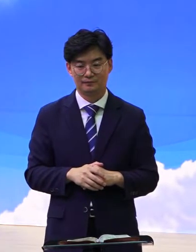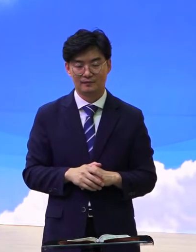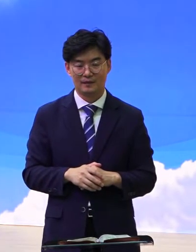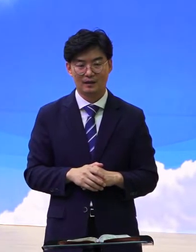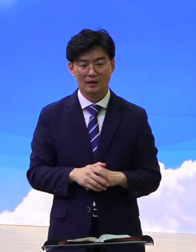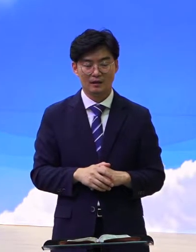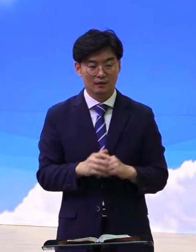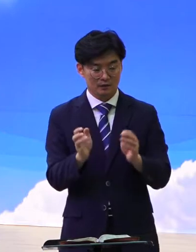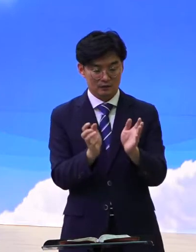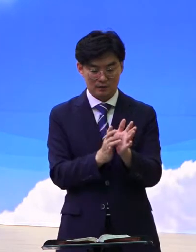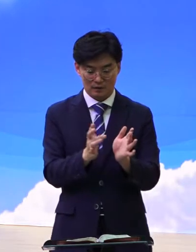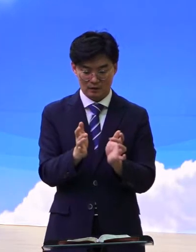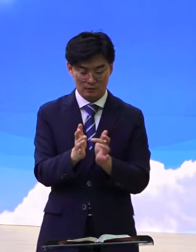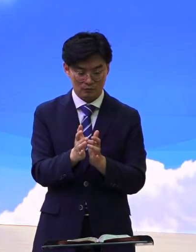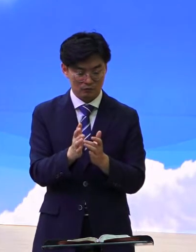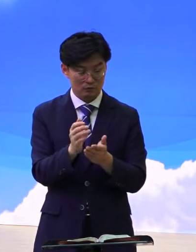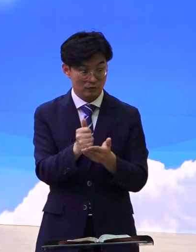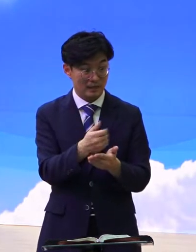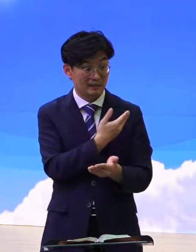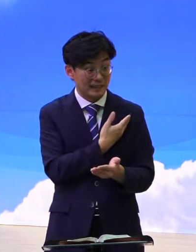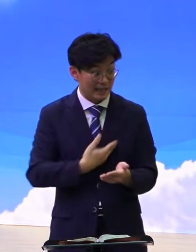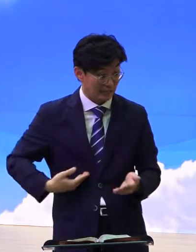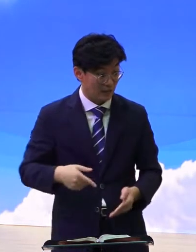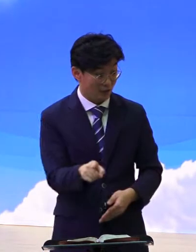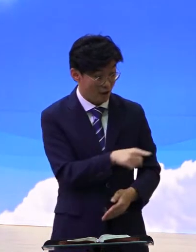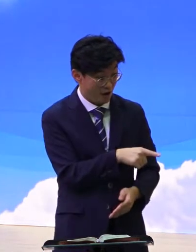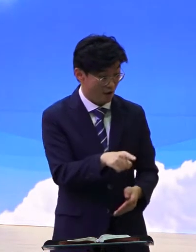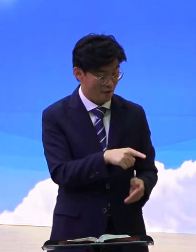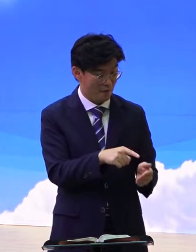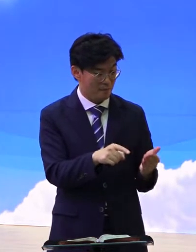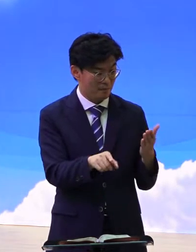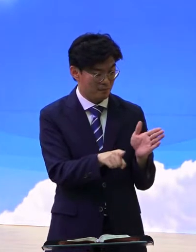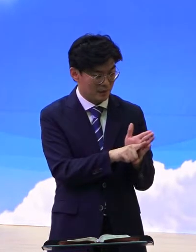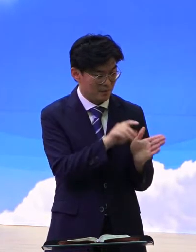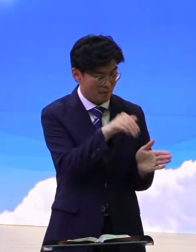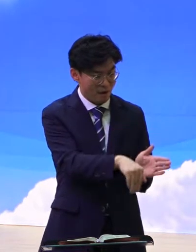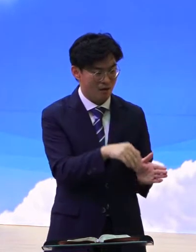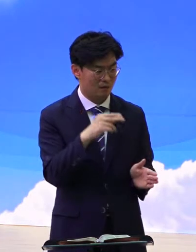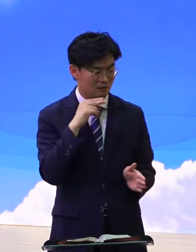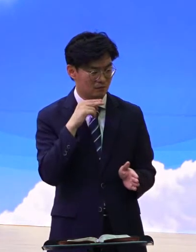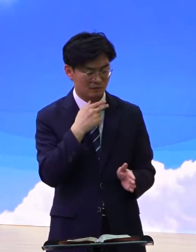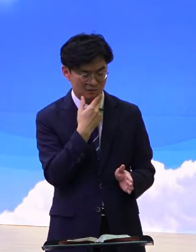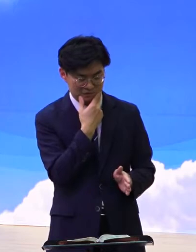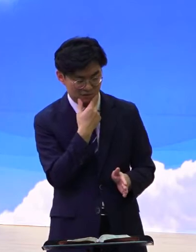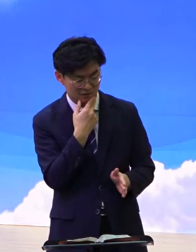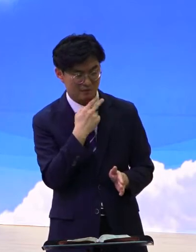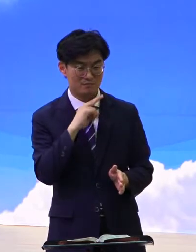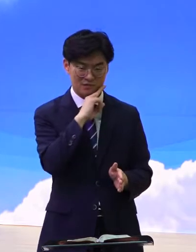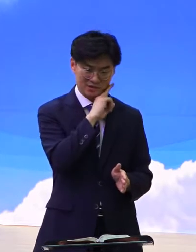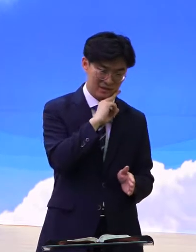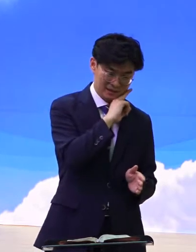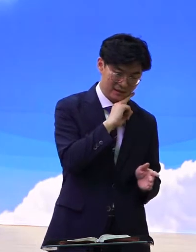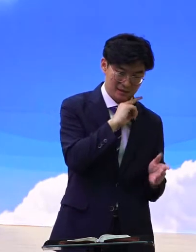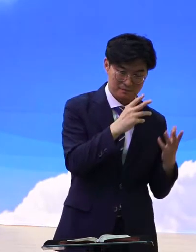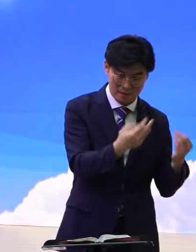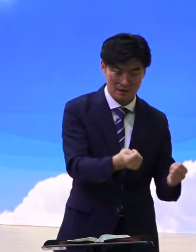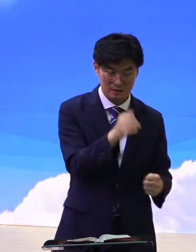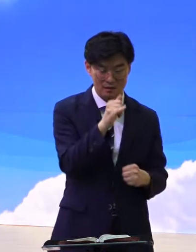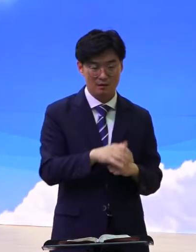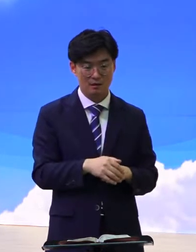없었습니다. 그리고 도마는 이야기합니다. 내가 예수님의 못자국난 그 손에 내 손가락을